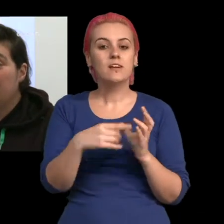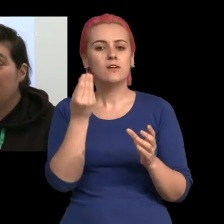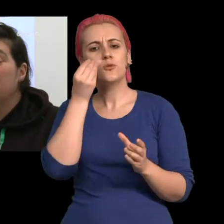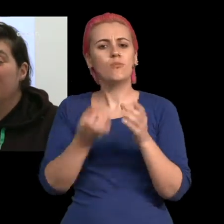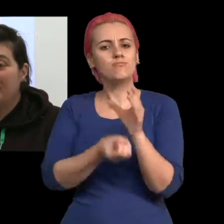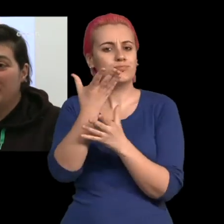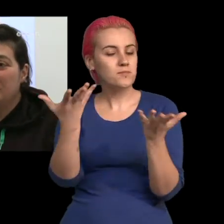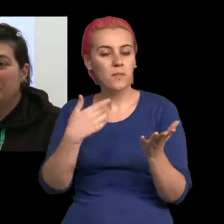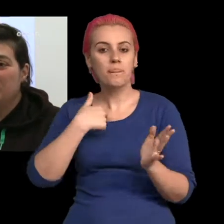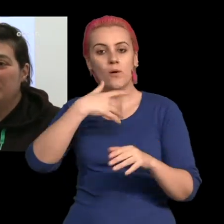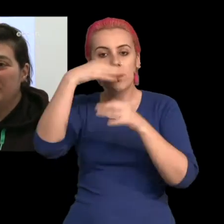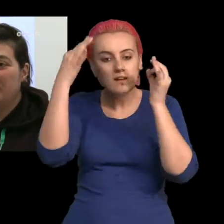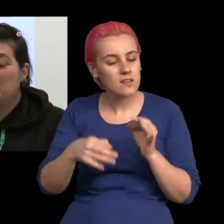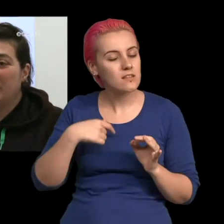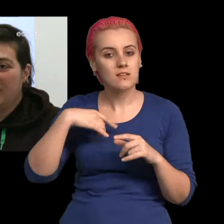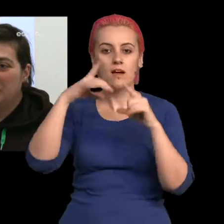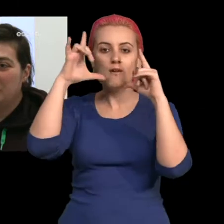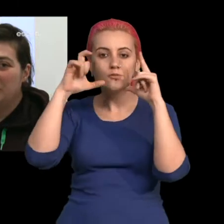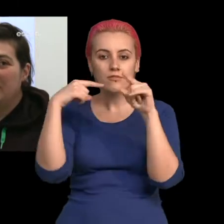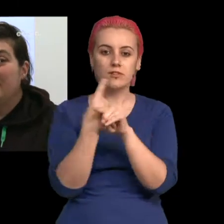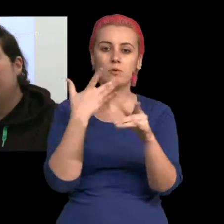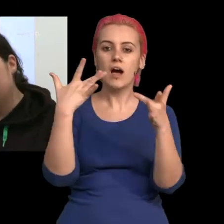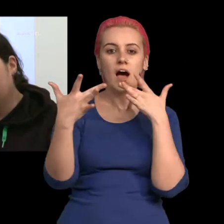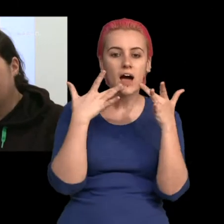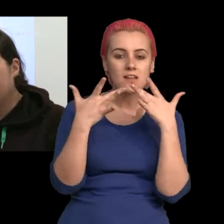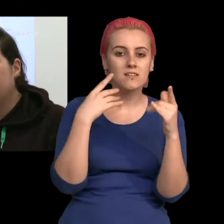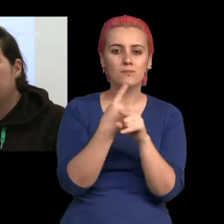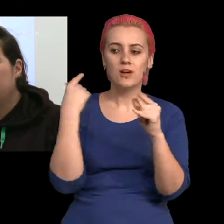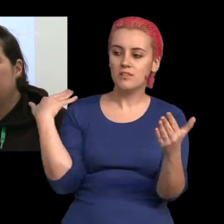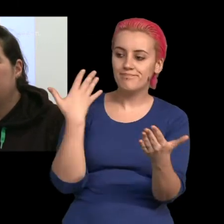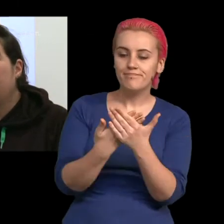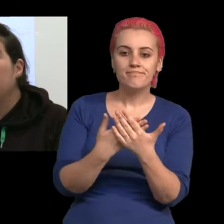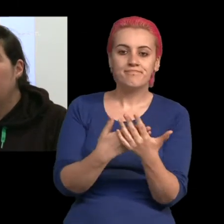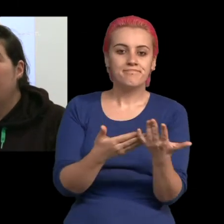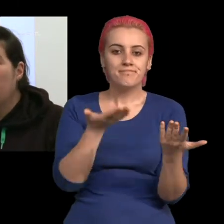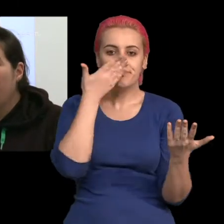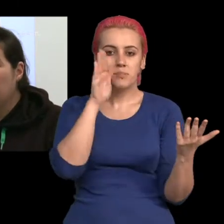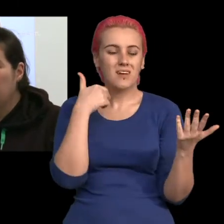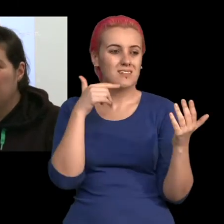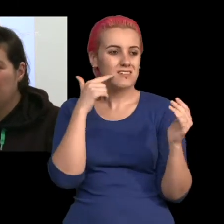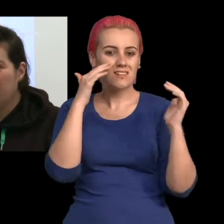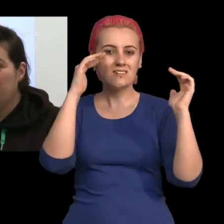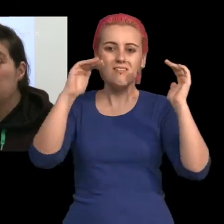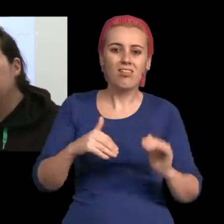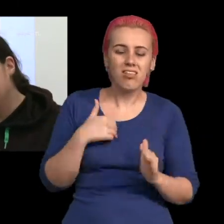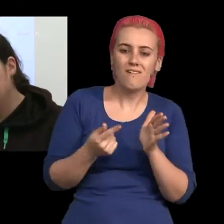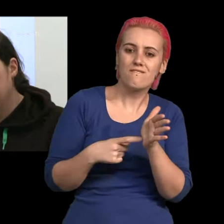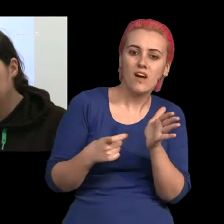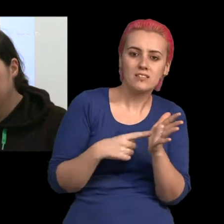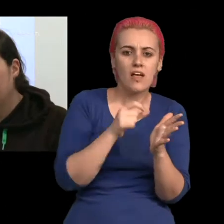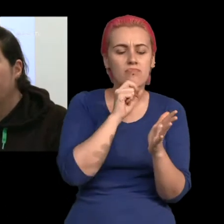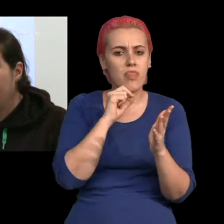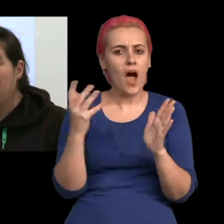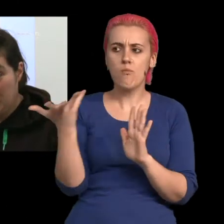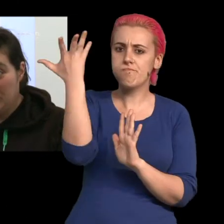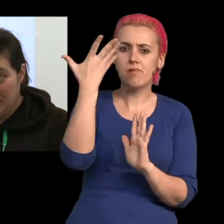facto da minha convicção que a fotografia de espetáculo tem sido até à data reduzida a um campo de possibilidades muito inferior